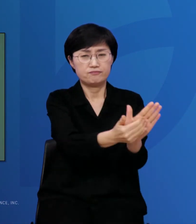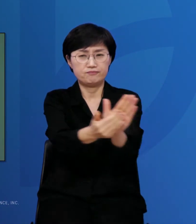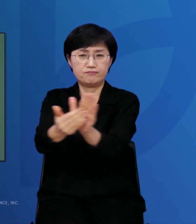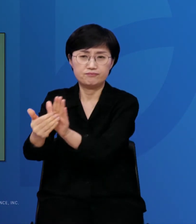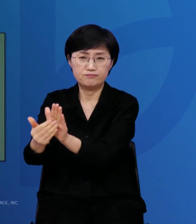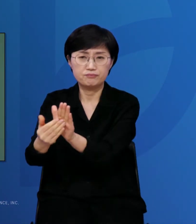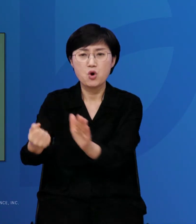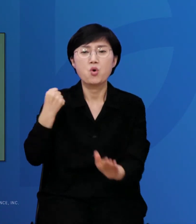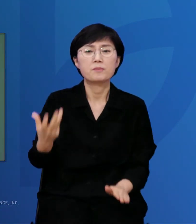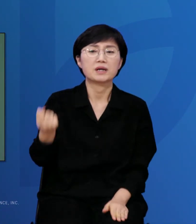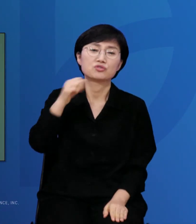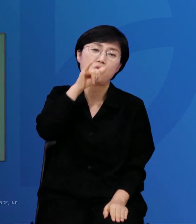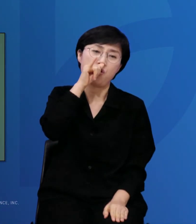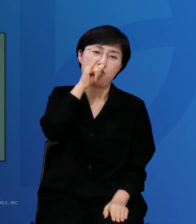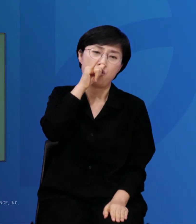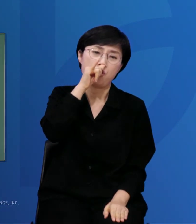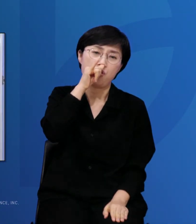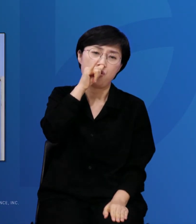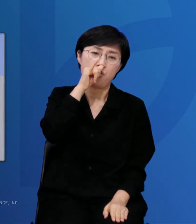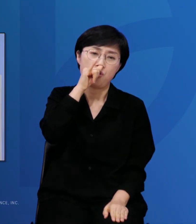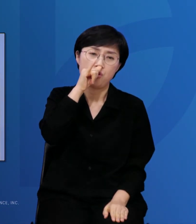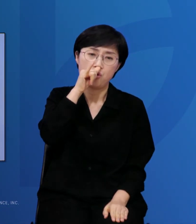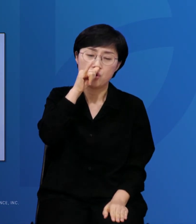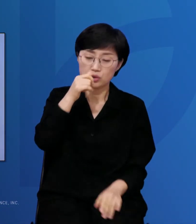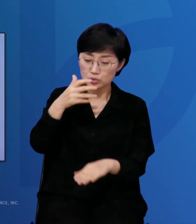마지막입니까? 교회의 삶 시스템.